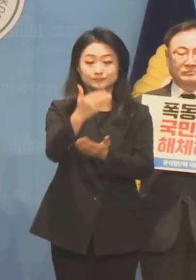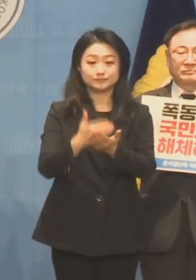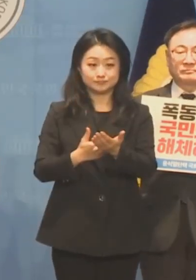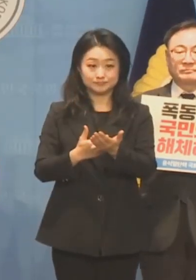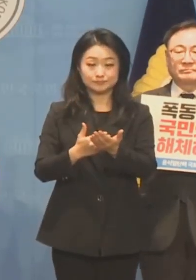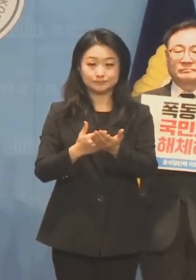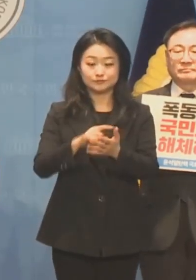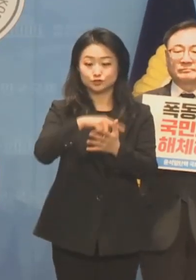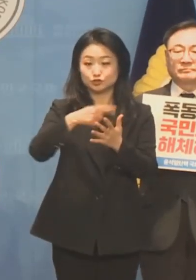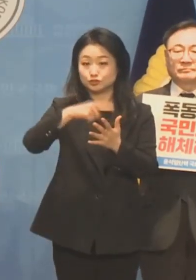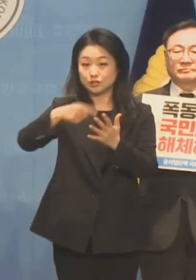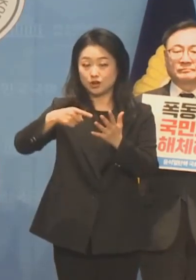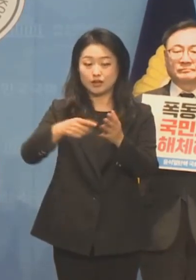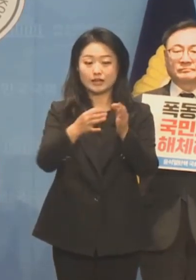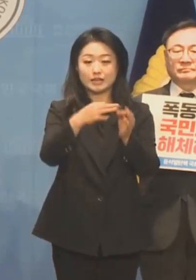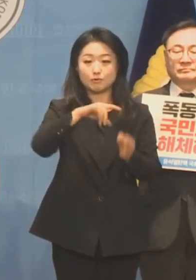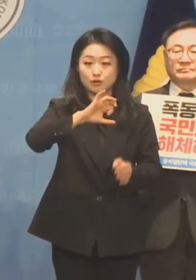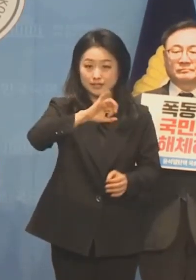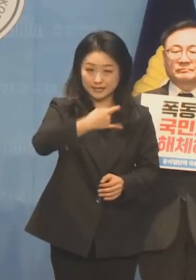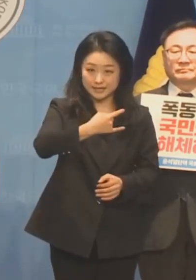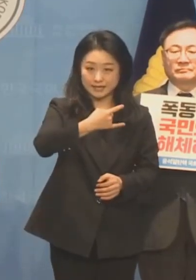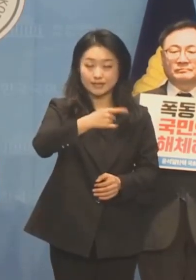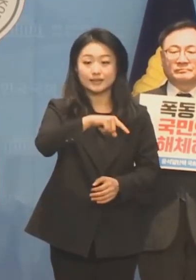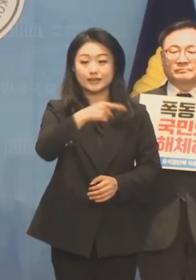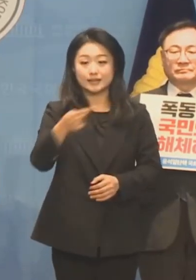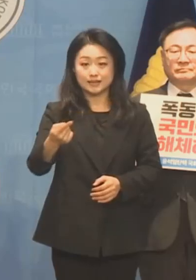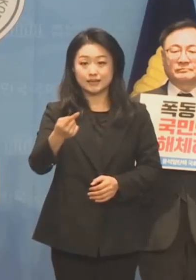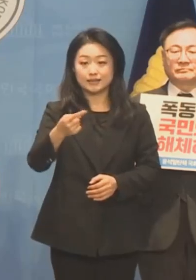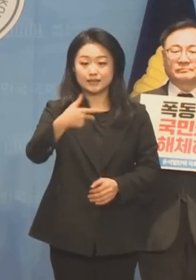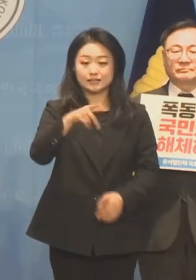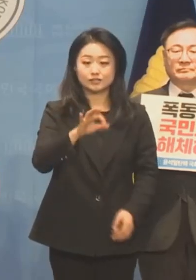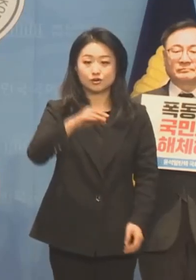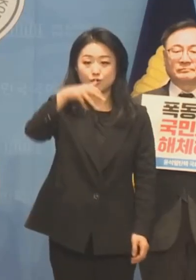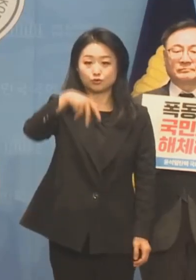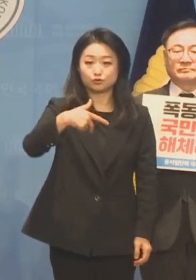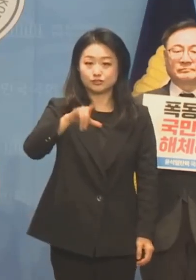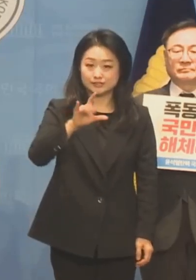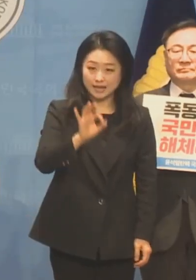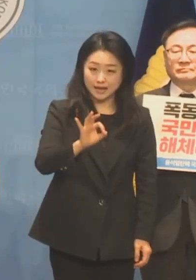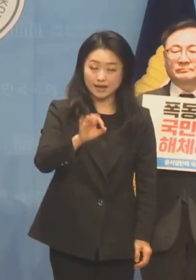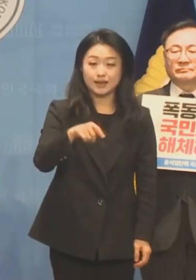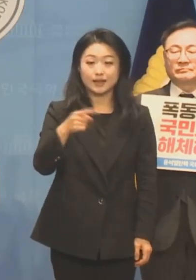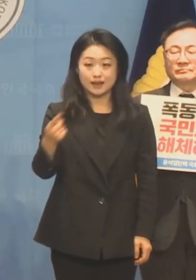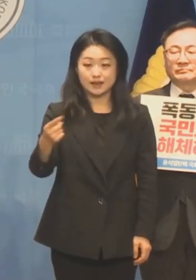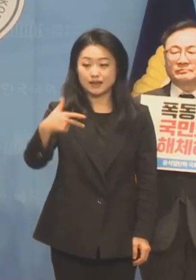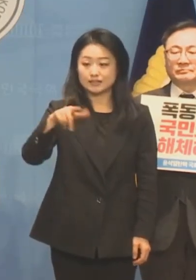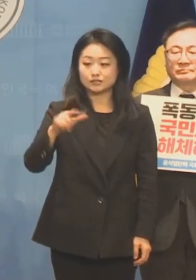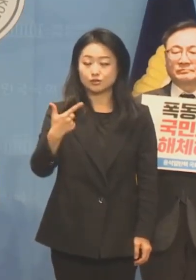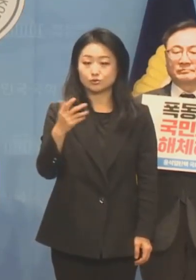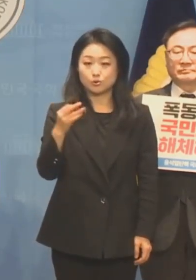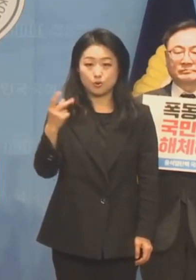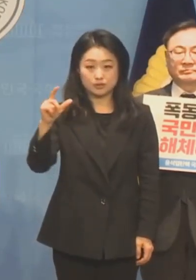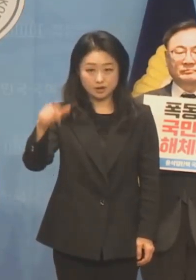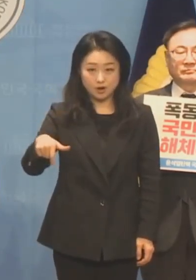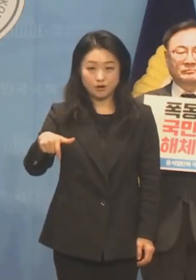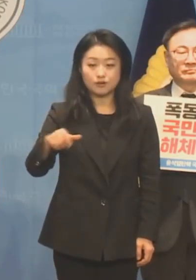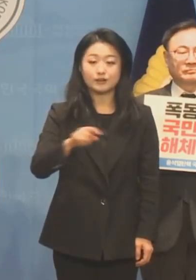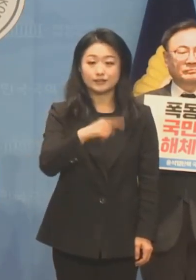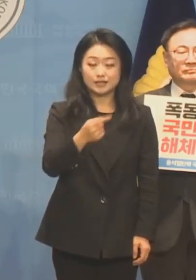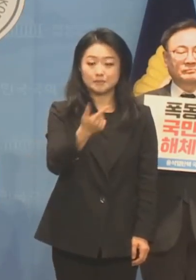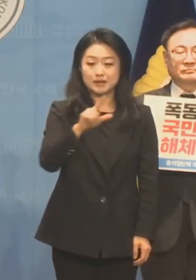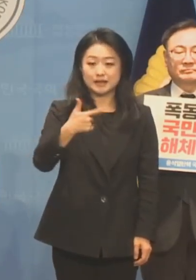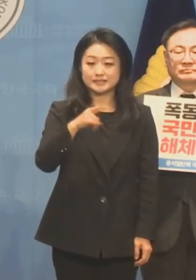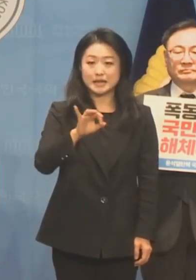먼저 더불어민주당 김원희 의원님, 다음 조국혁신당 정춘생 의원님, 진보당 전종덕 의원님, 사회민주당